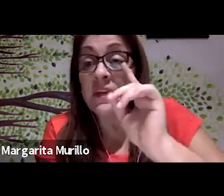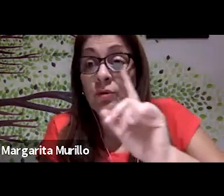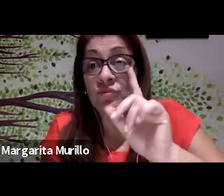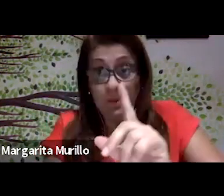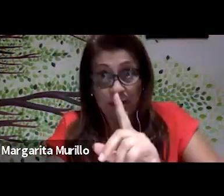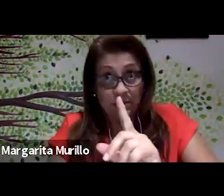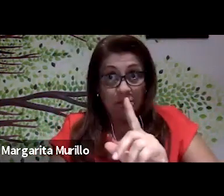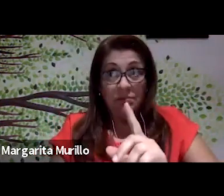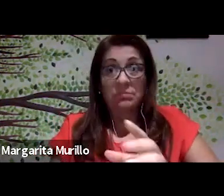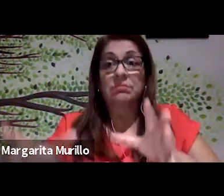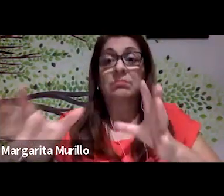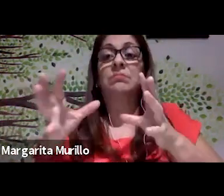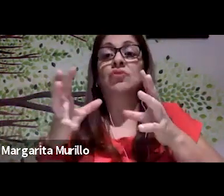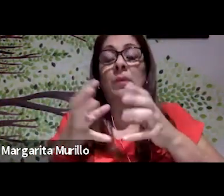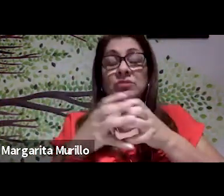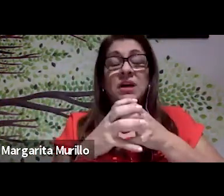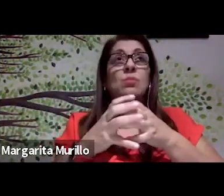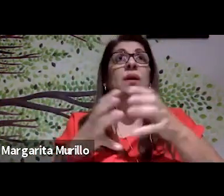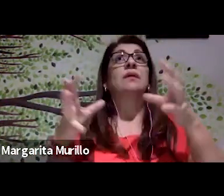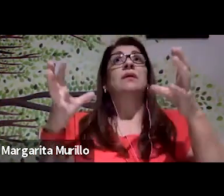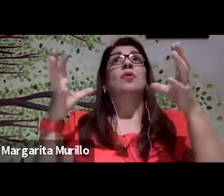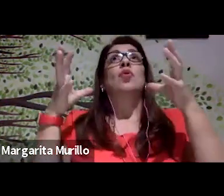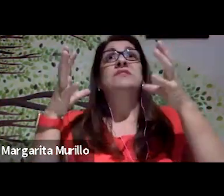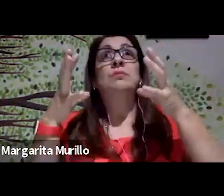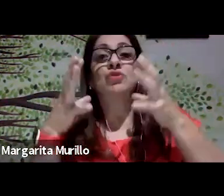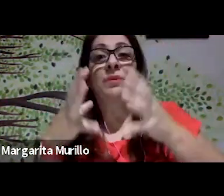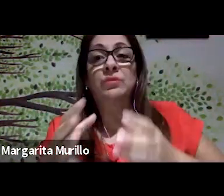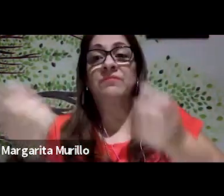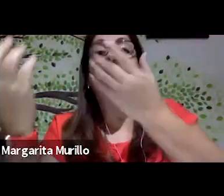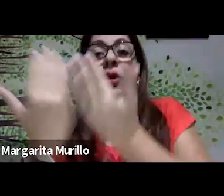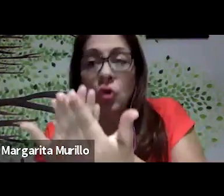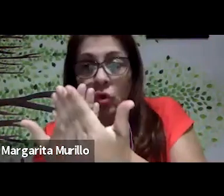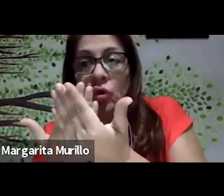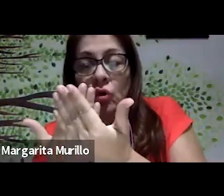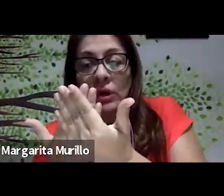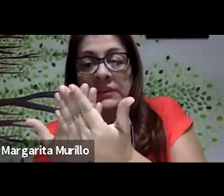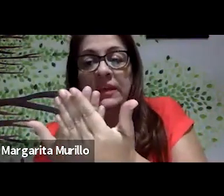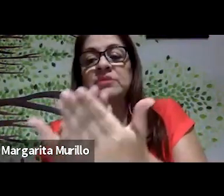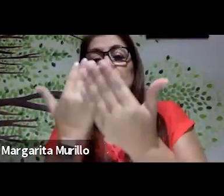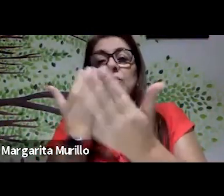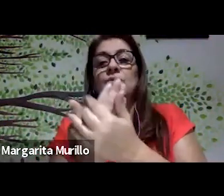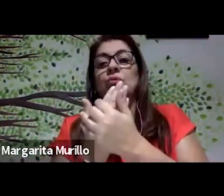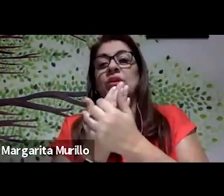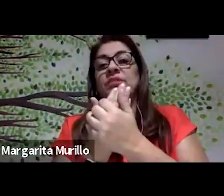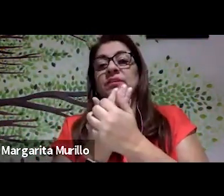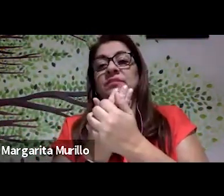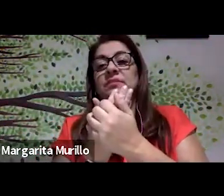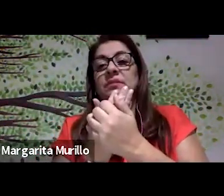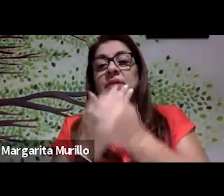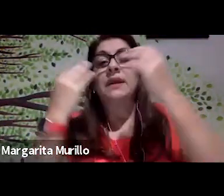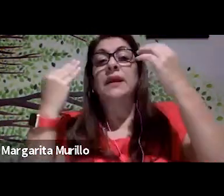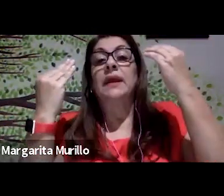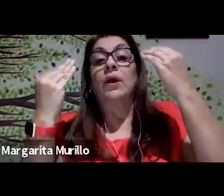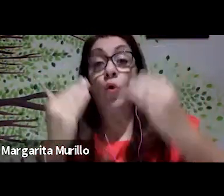el tiempo inclusive tomamos agua o estamos tomando café con el televisor o con las